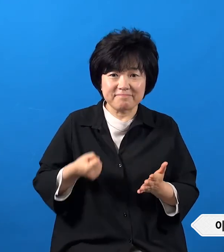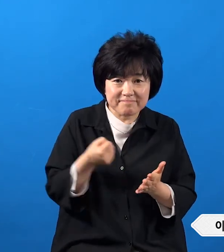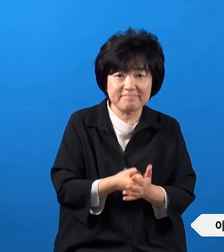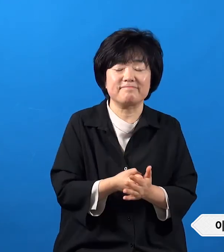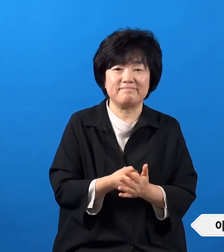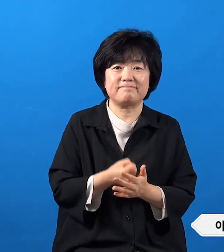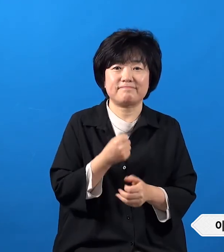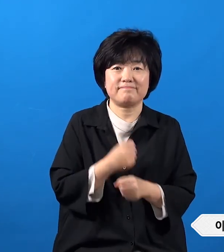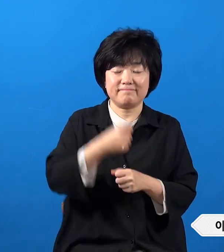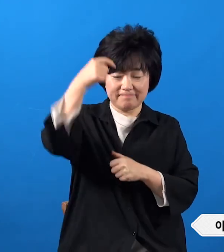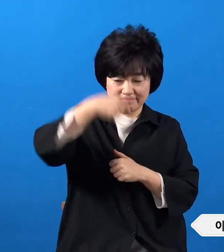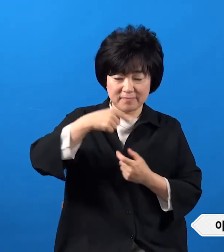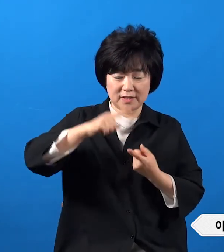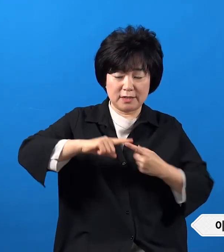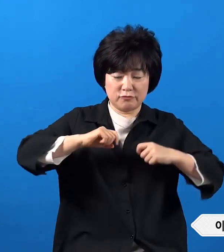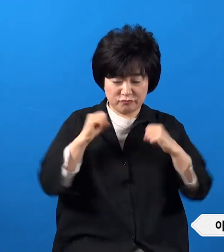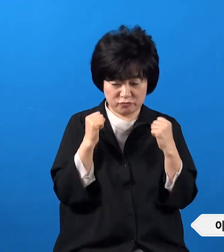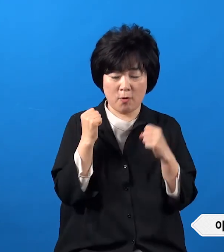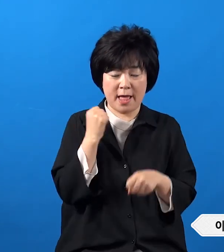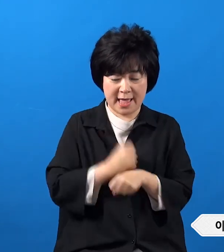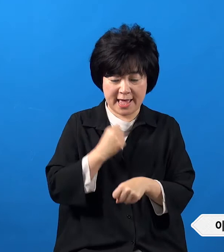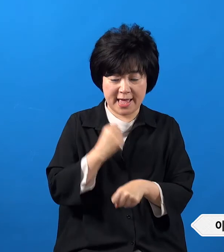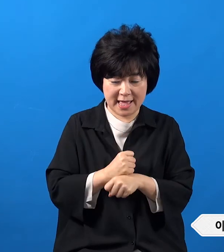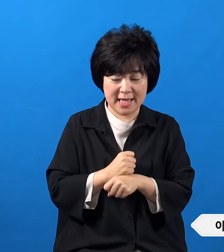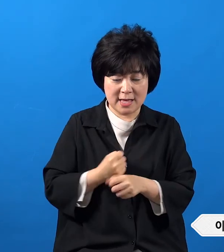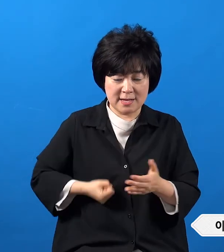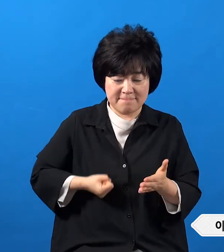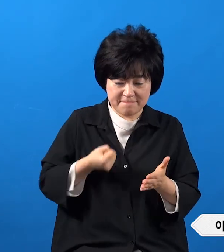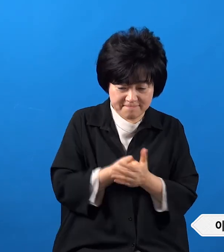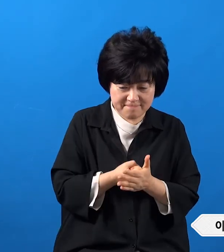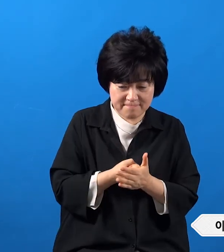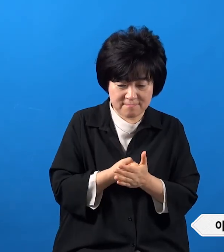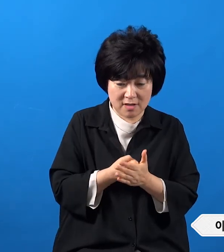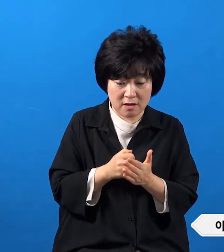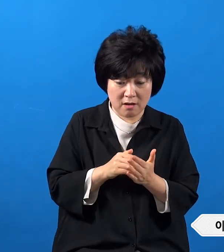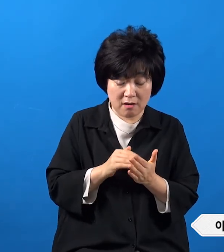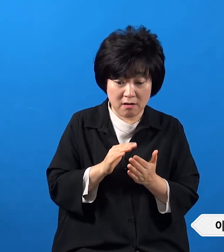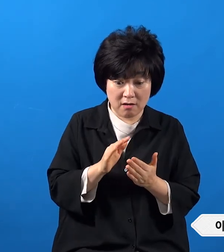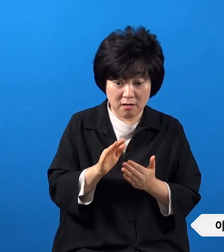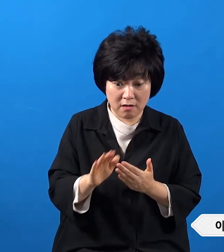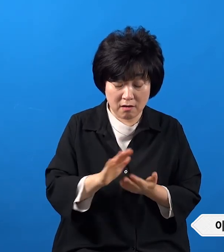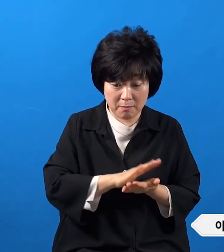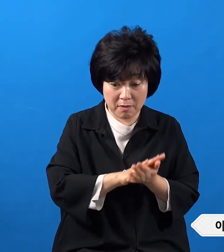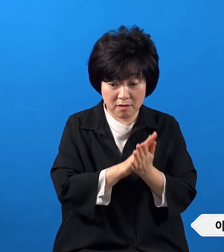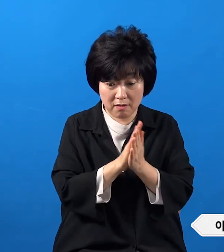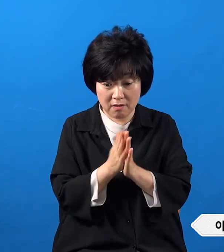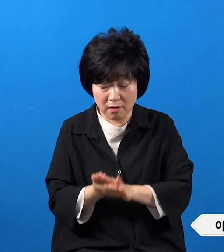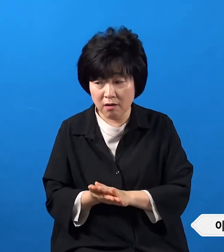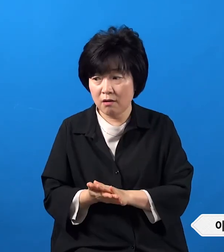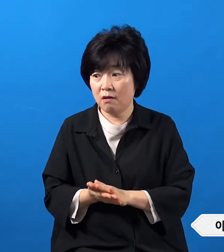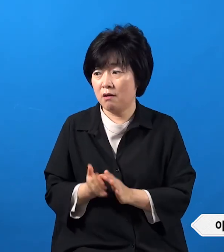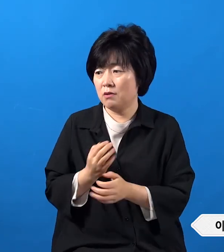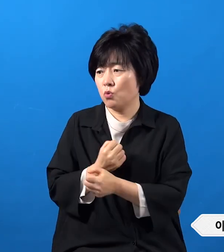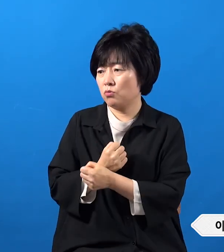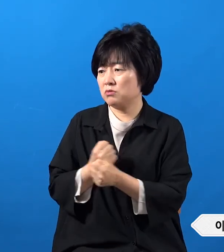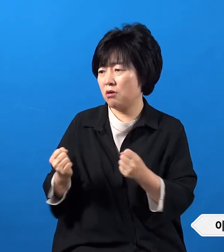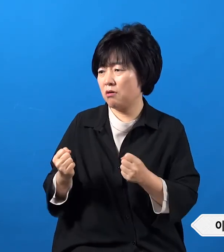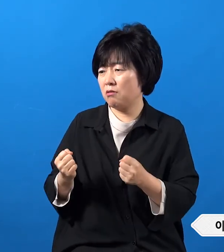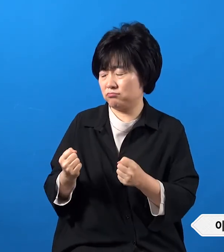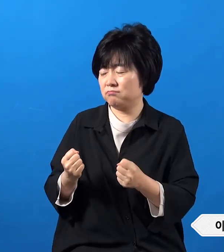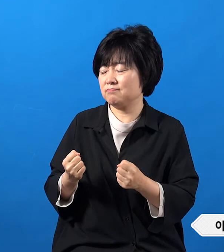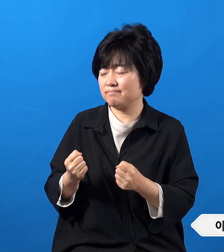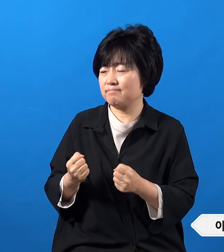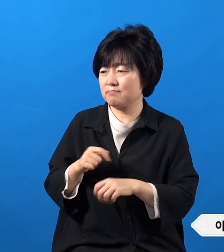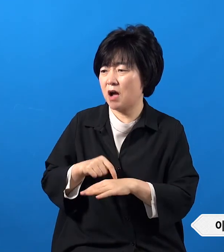그냥 순종해야 한다고 시작했다. 그러나 용서하는 마음이 실제로 넘쳐 흘렀다. 나는 어느새 그를 끌어안고